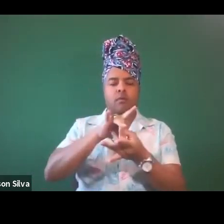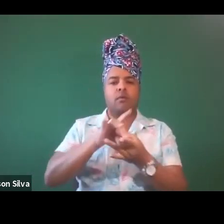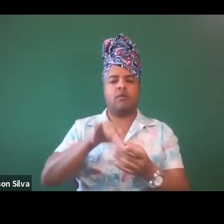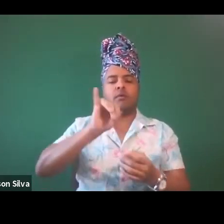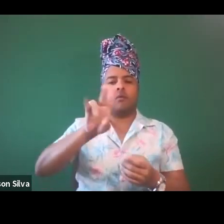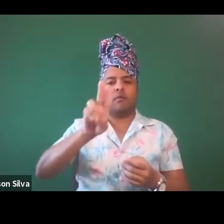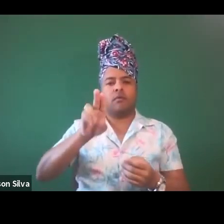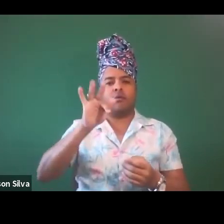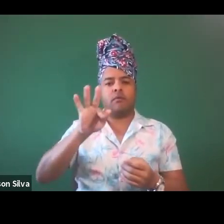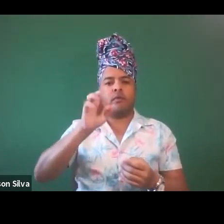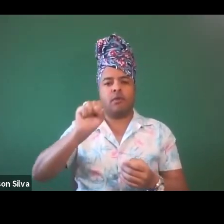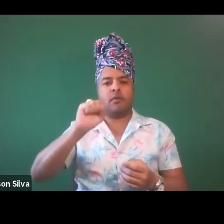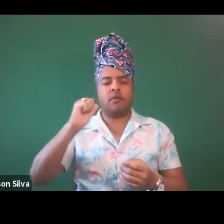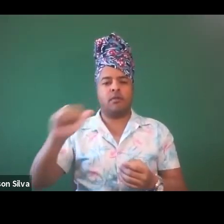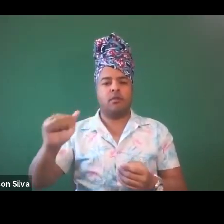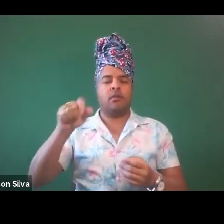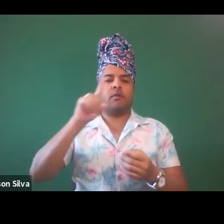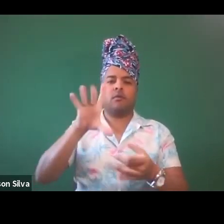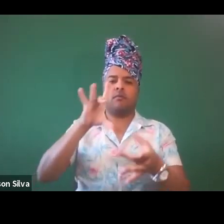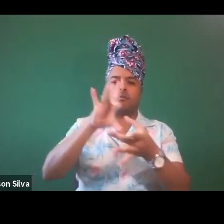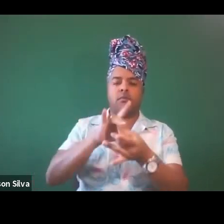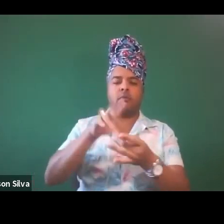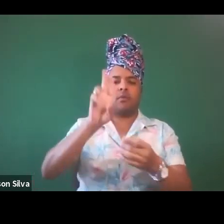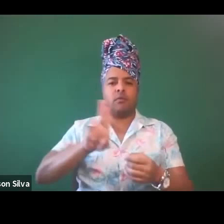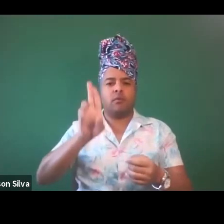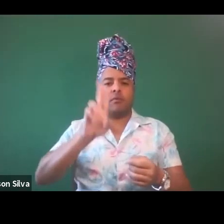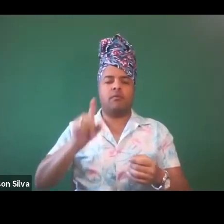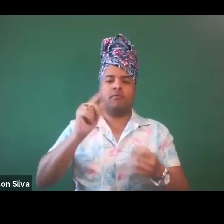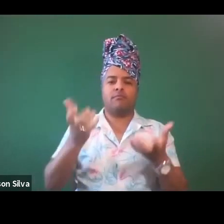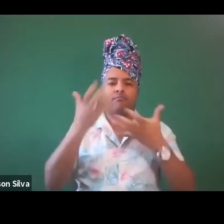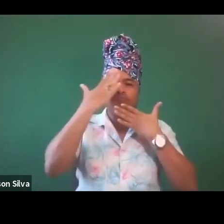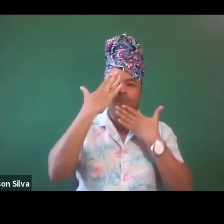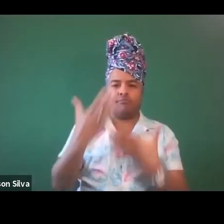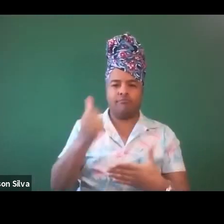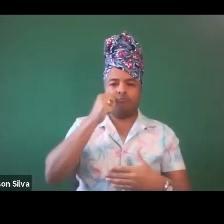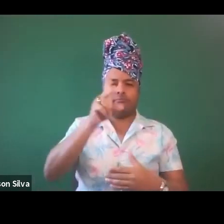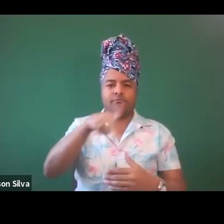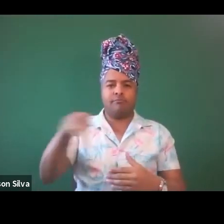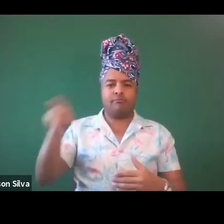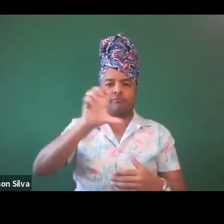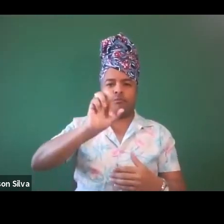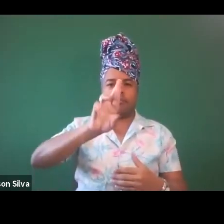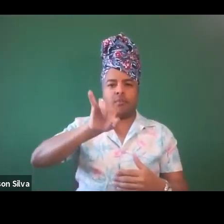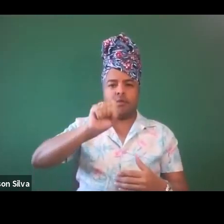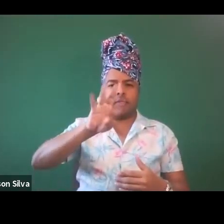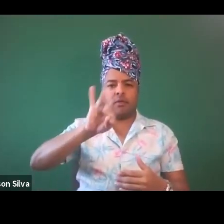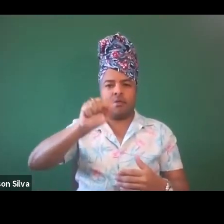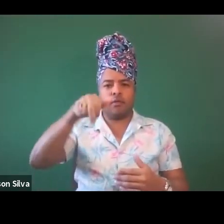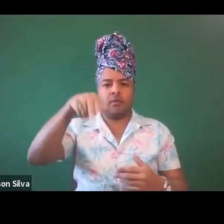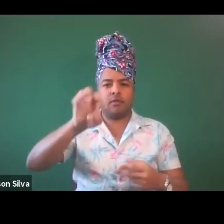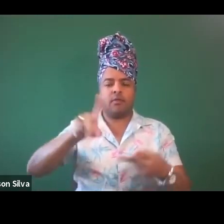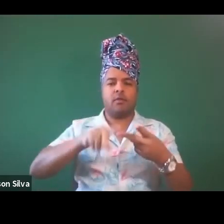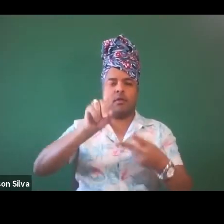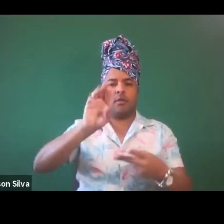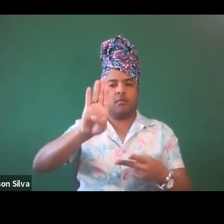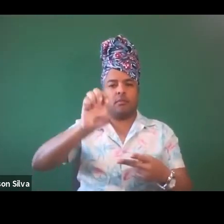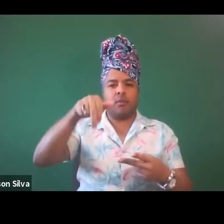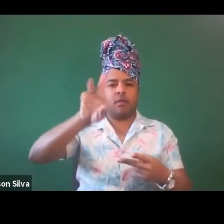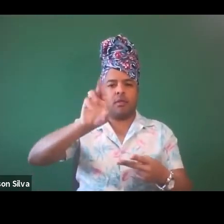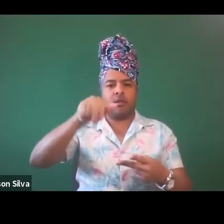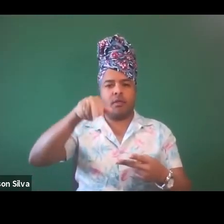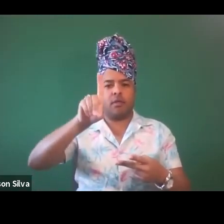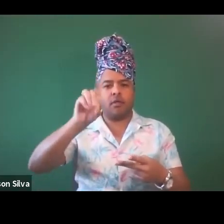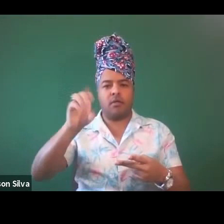Artes da UFSB. Agradecemos à professora Cristiane Lima, ao professor Bernardo Belisário e ao Breno